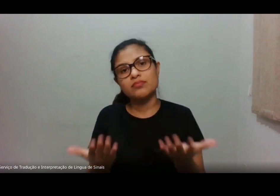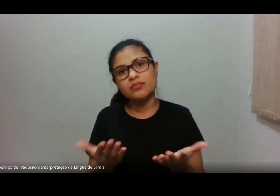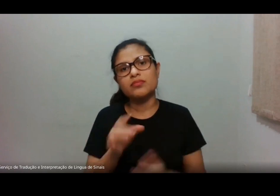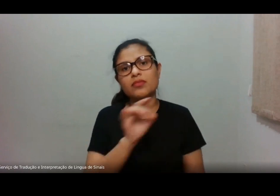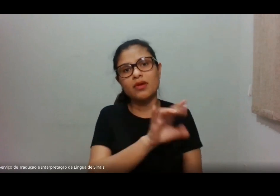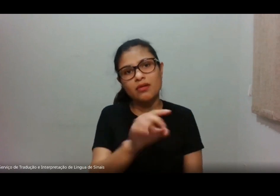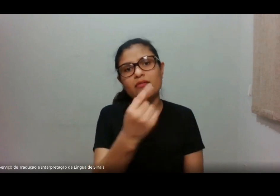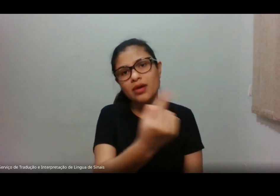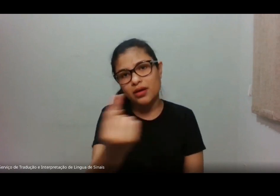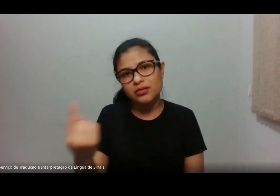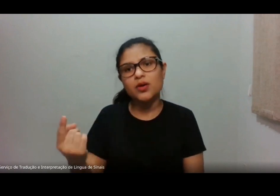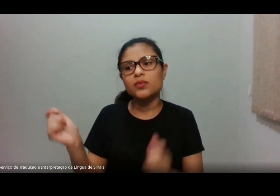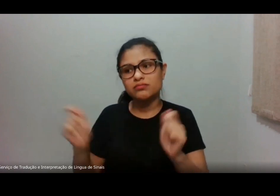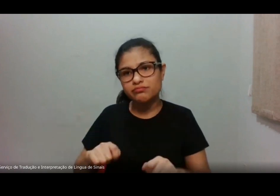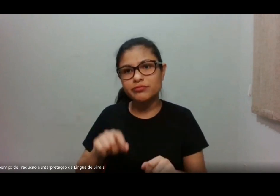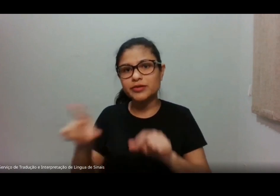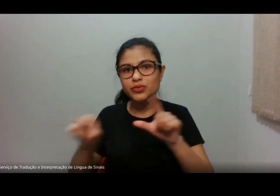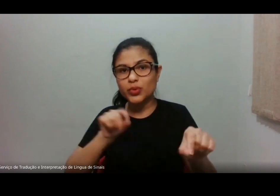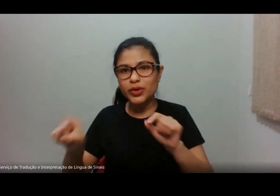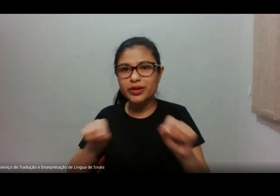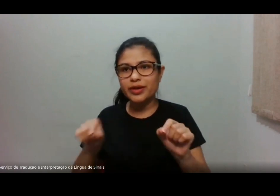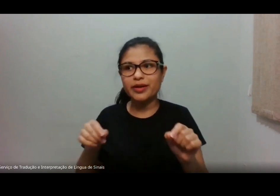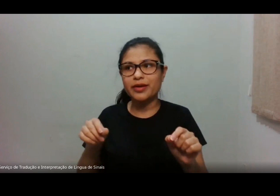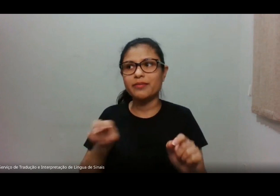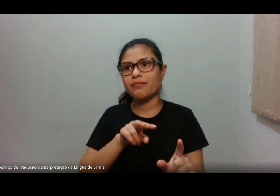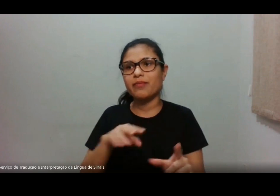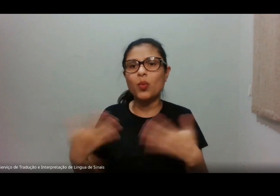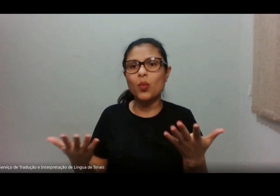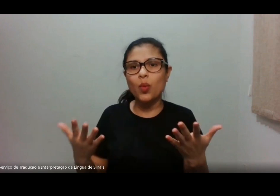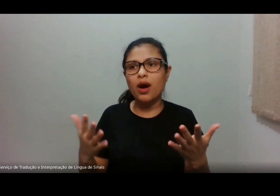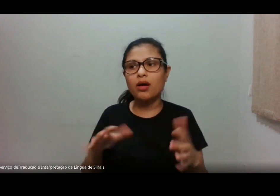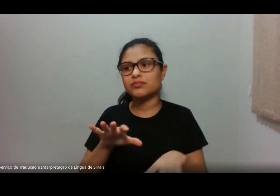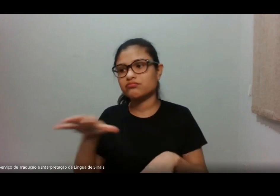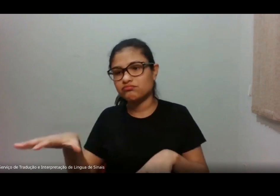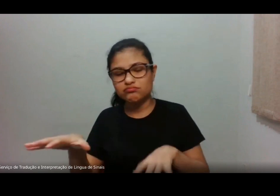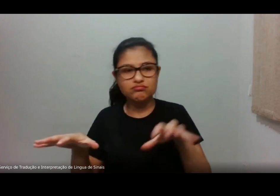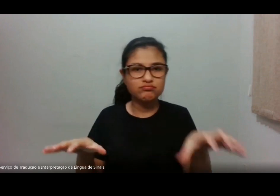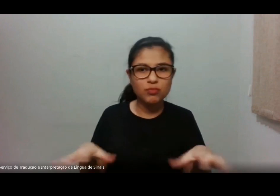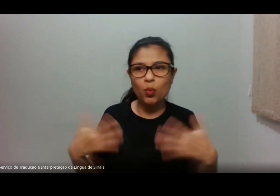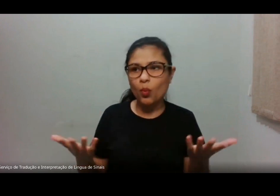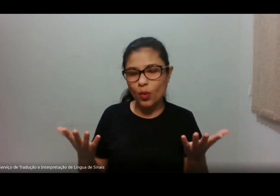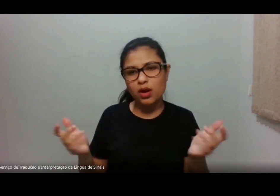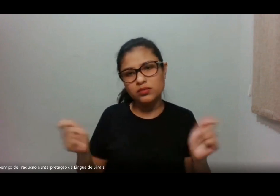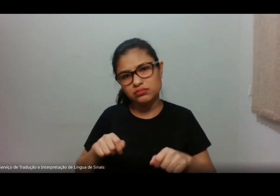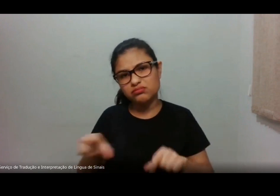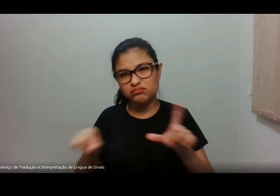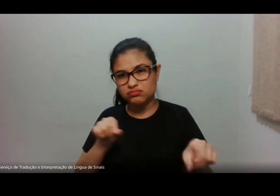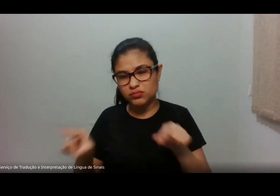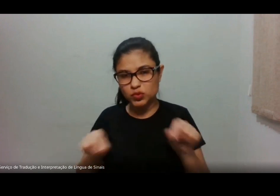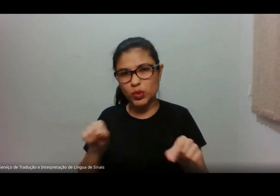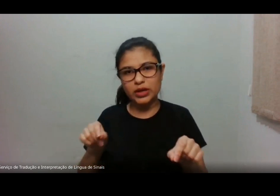que cada um de nós pode escolher de que lado da história vai ficar essa história que nós estamos também vivendo nos últimos anos,